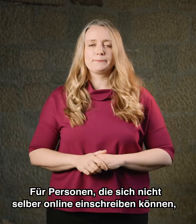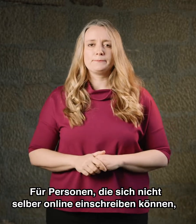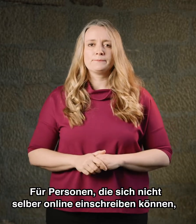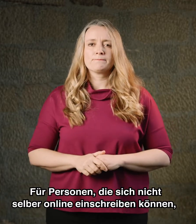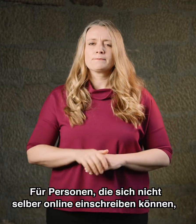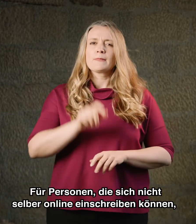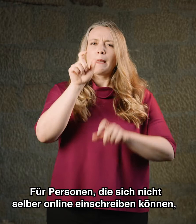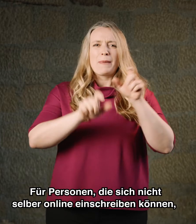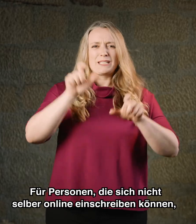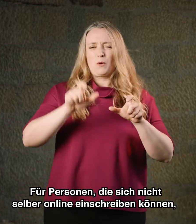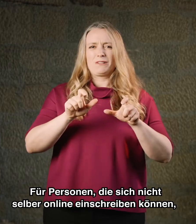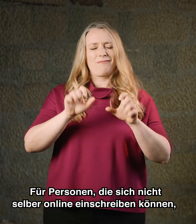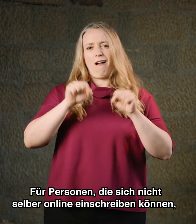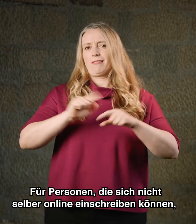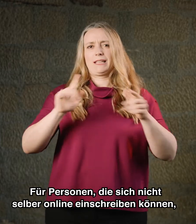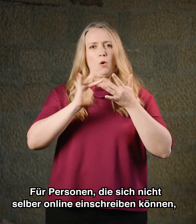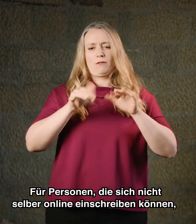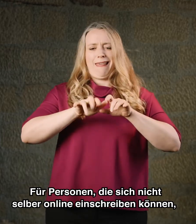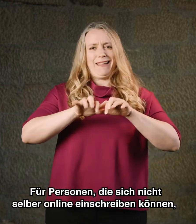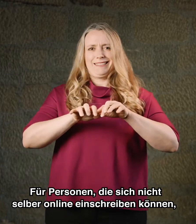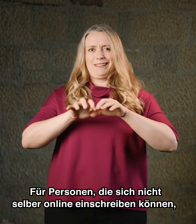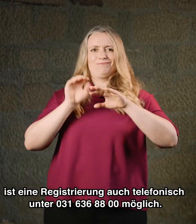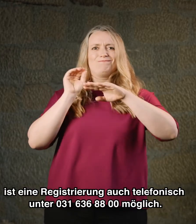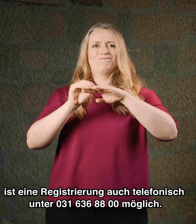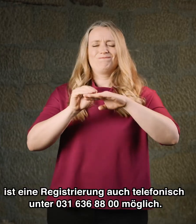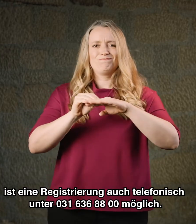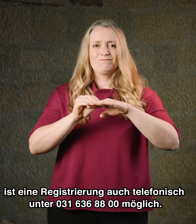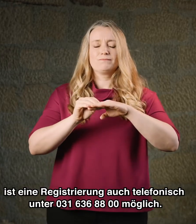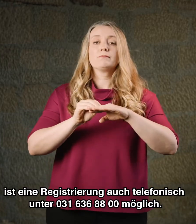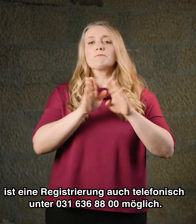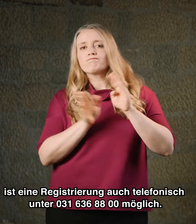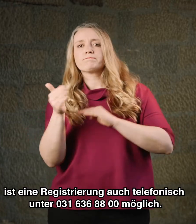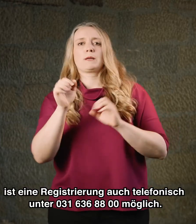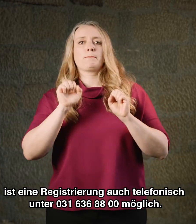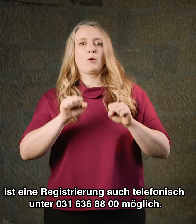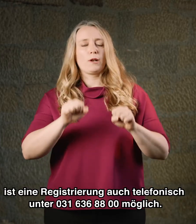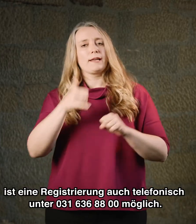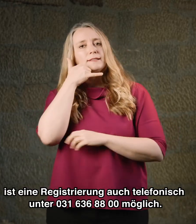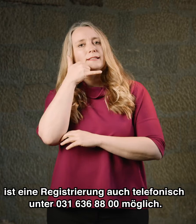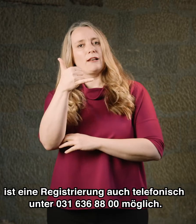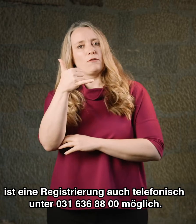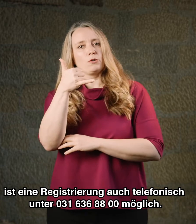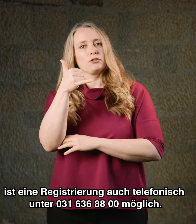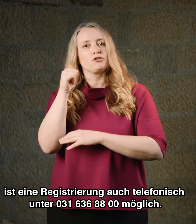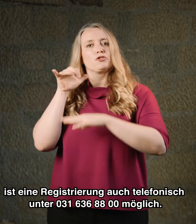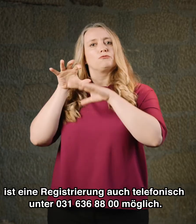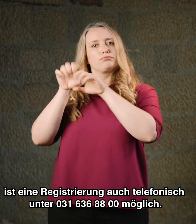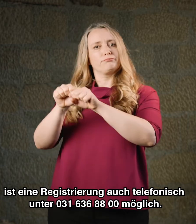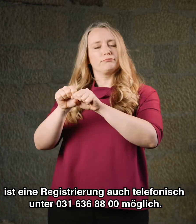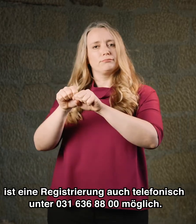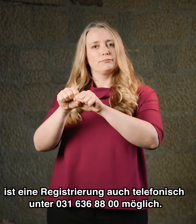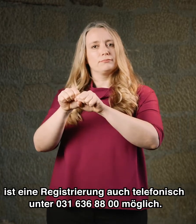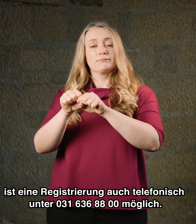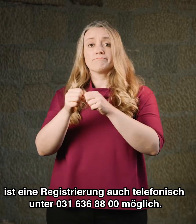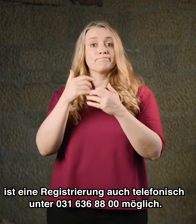Für Personen, die sich nicht selber online einschreiben können, ist eine Registrierung auch telefonisch unter 031